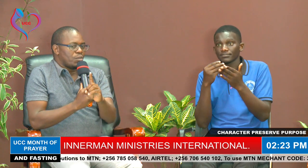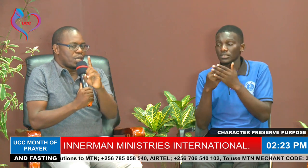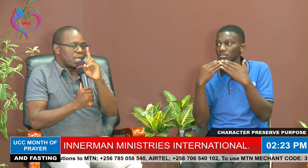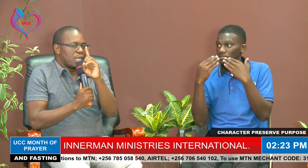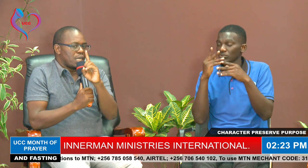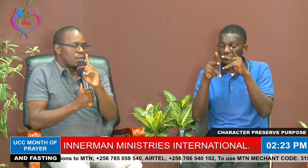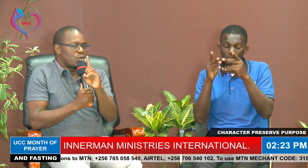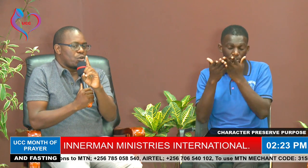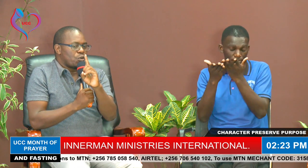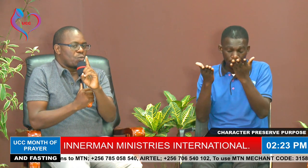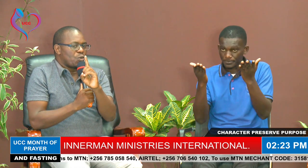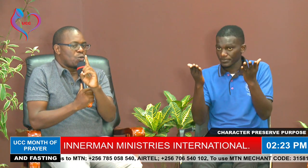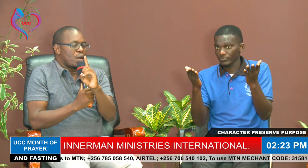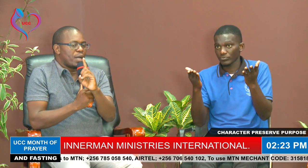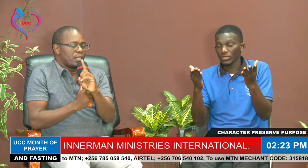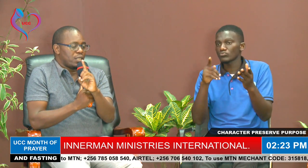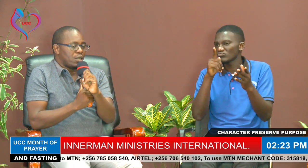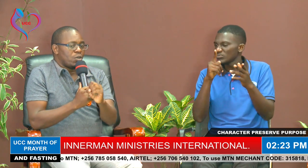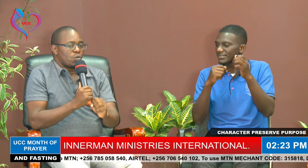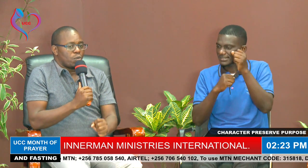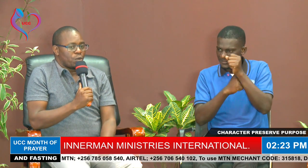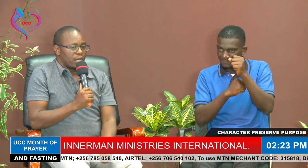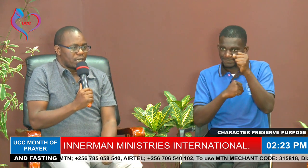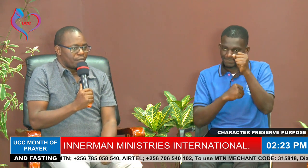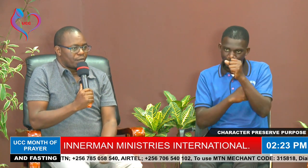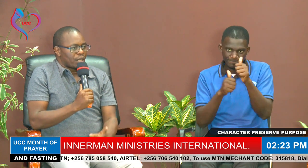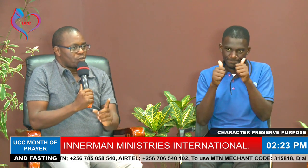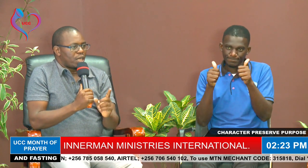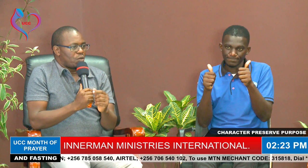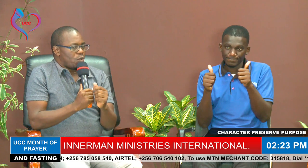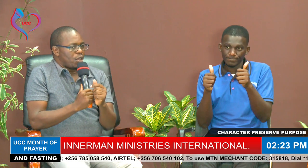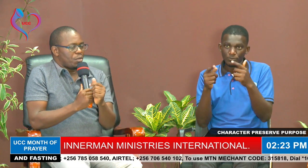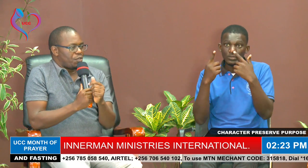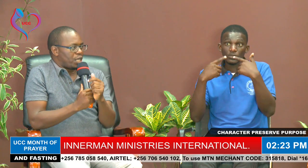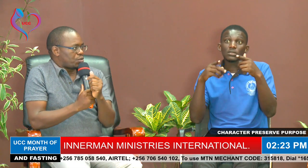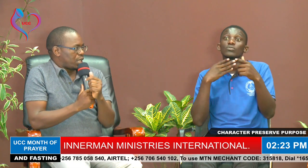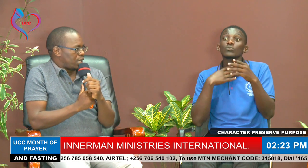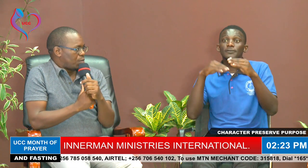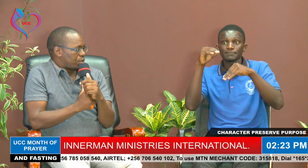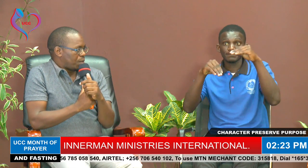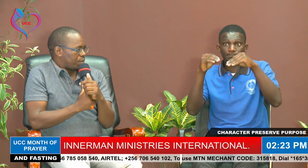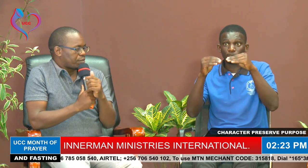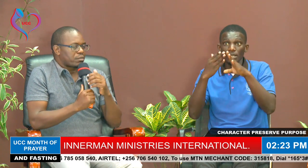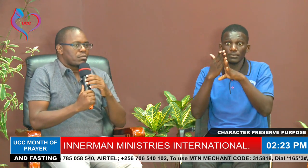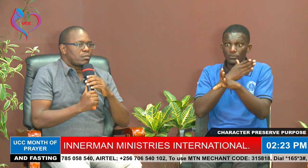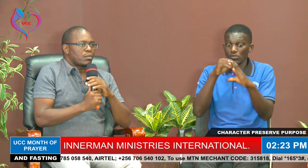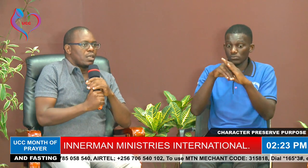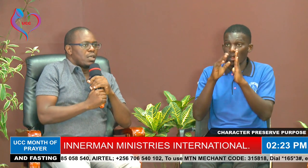mwe mukono ogw'amaanyi ogw'obuweereza. Twagala kuwaayo before nga tetunagenda mu kusaba.